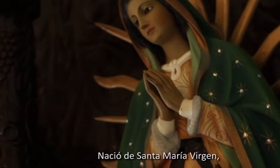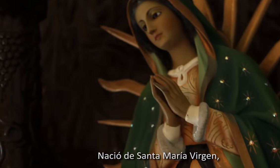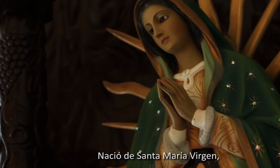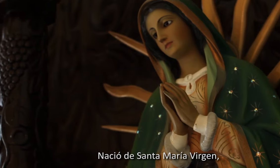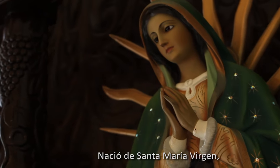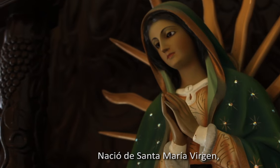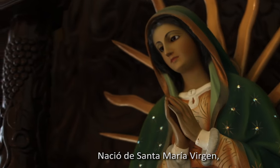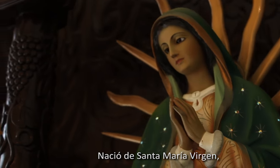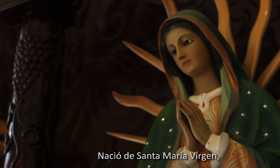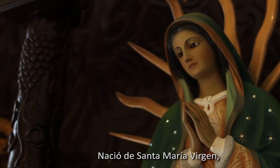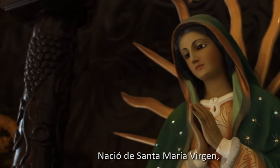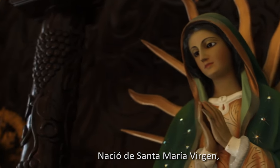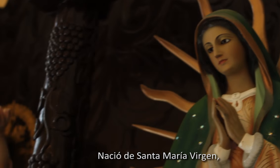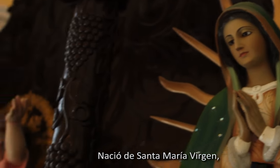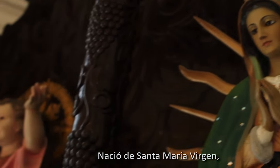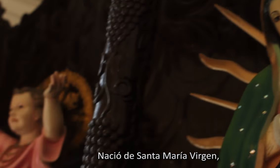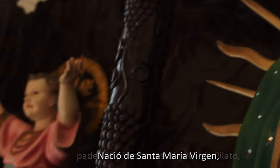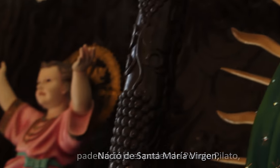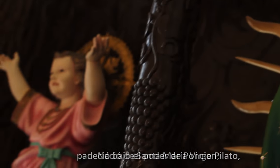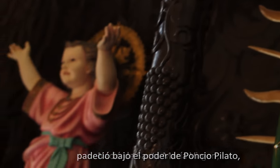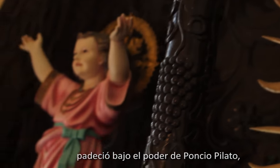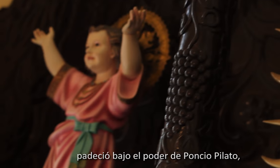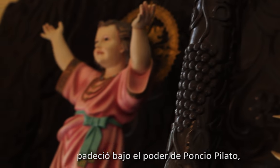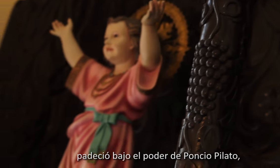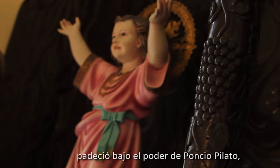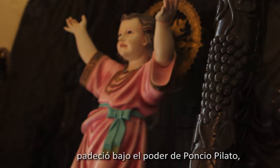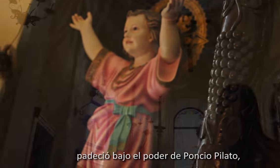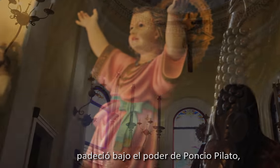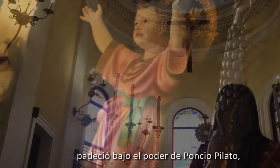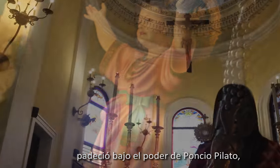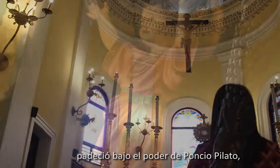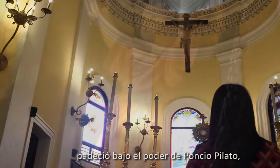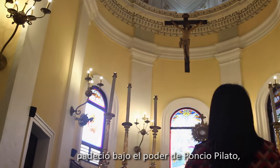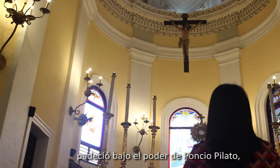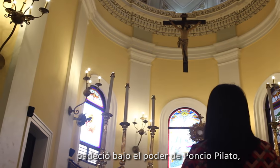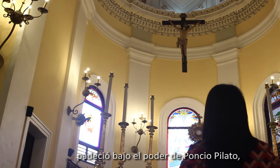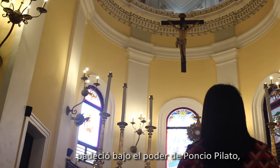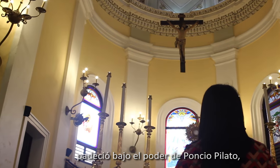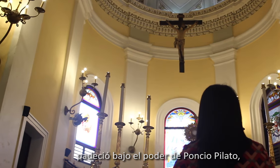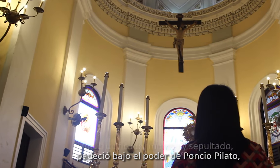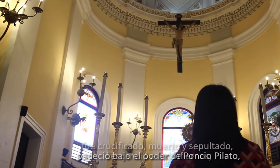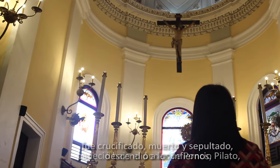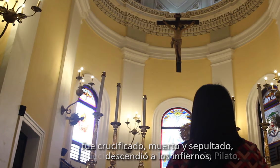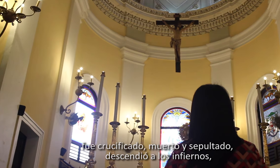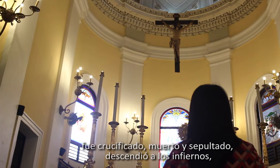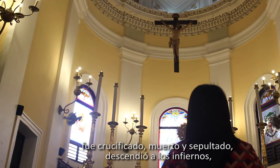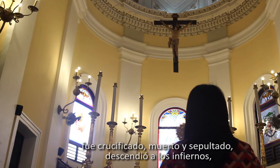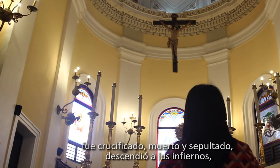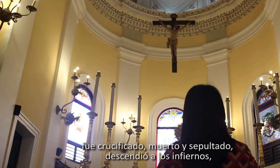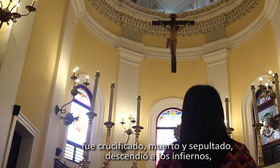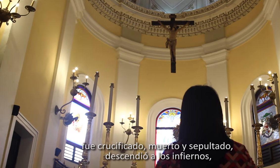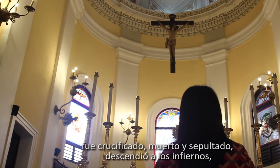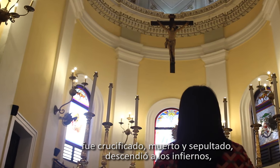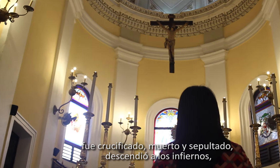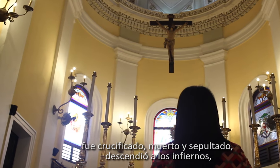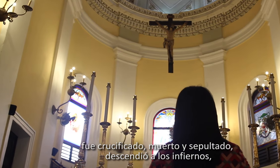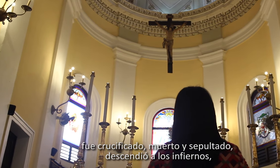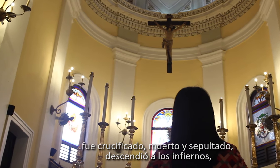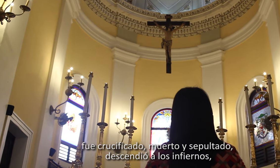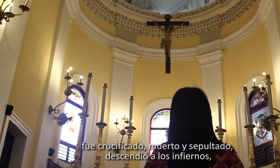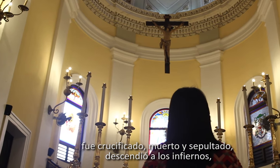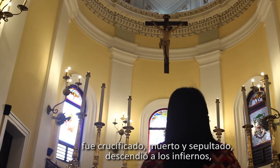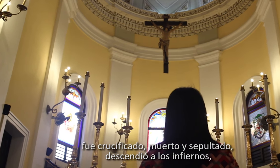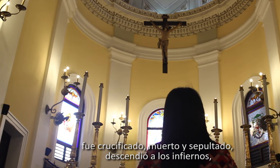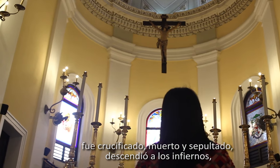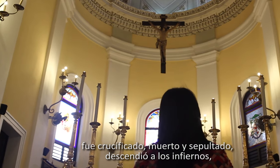Nació de Santa María Virgen. Padeció bajo el poder de Poncio Pilato. Fue crucificado,